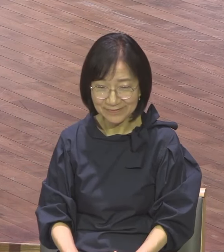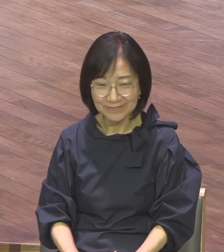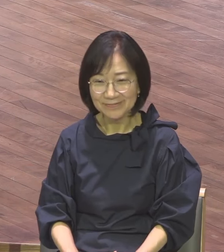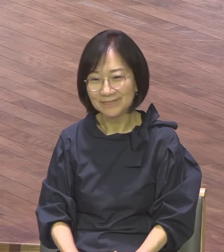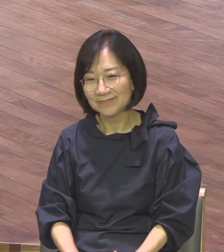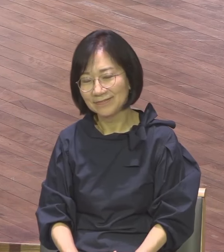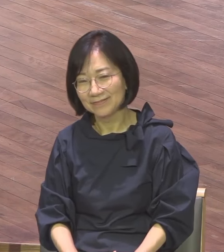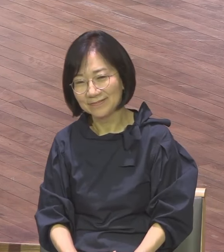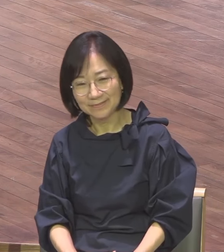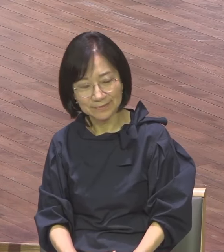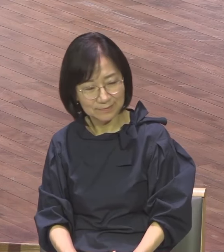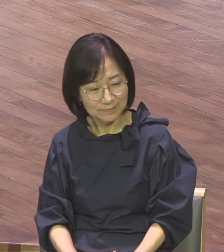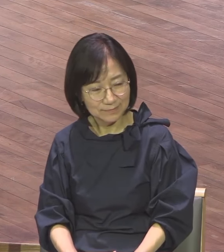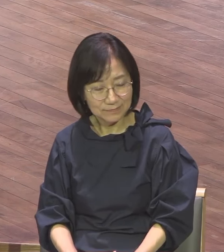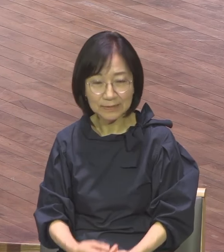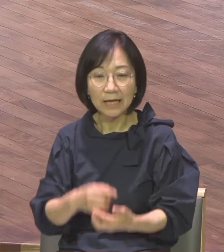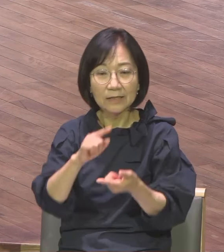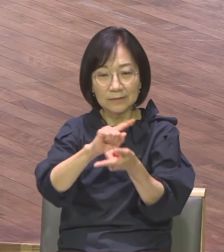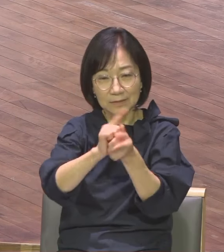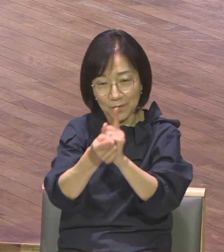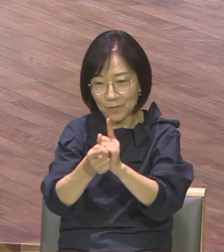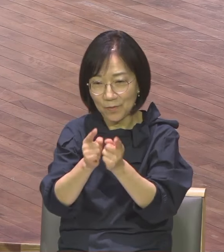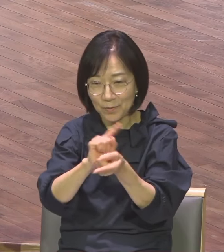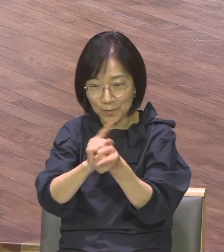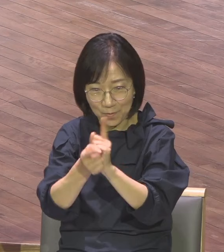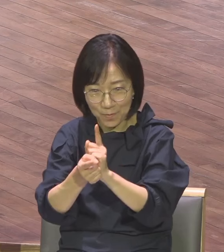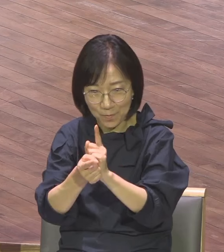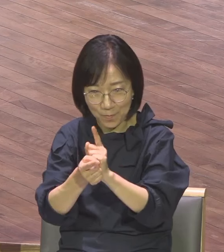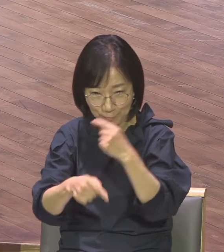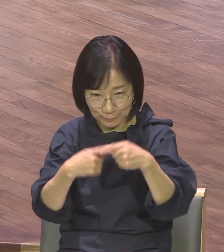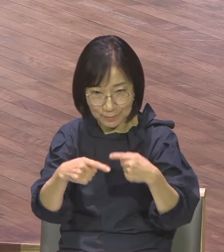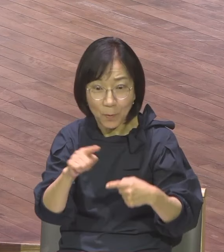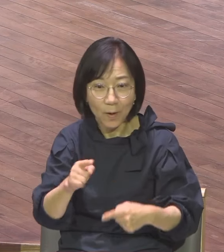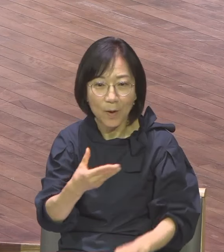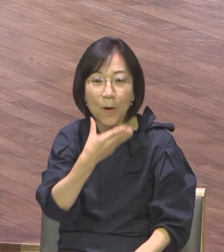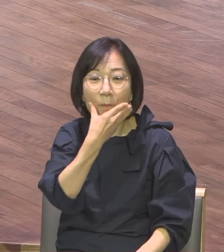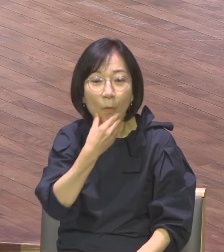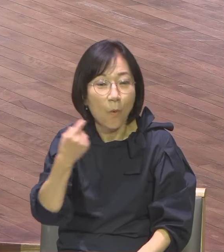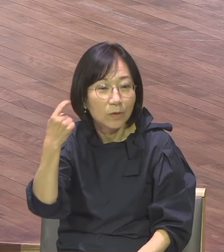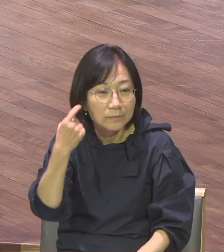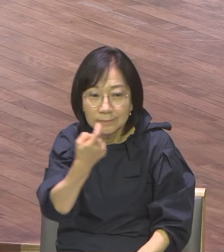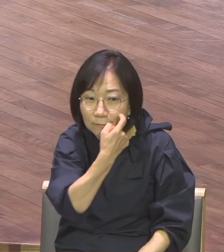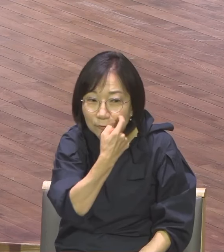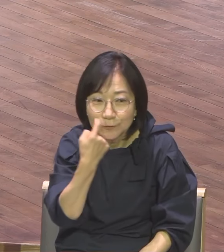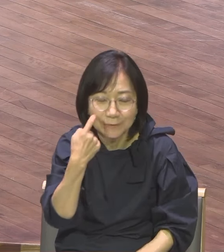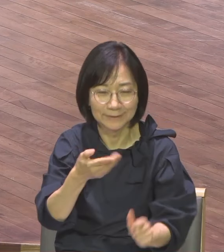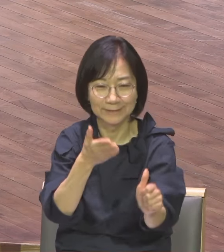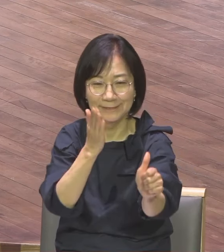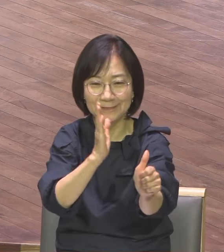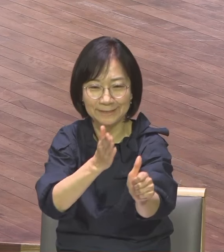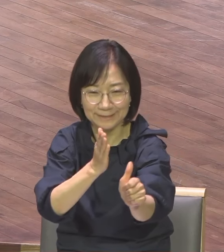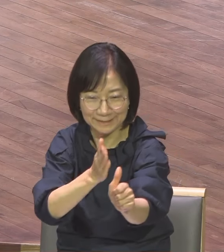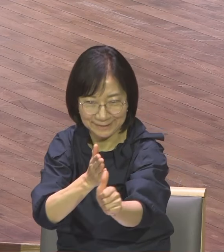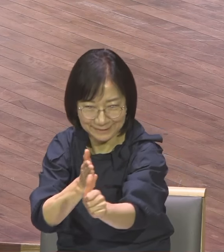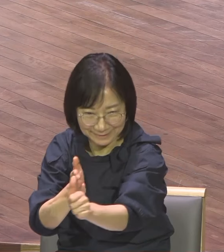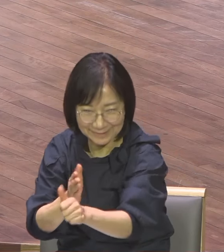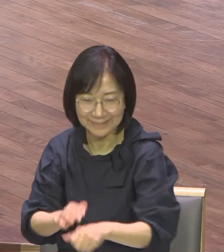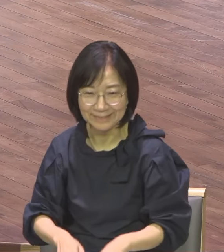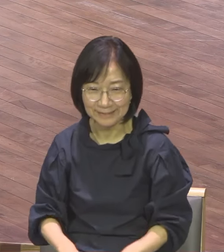서로 어떤 눈을 가져야 되느냐. 따라서 합니다. 복음의 눈으로. 서로를 볼 때